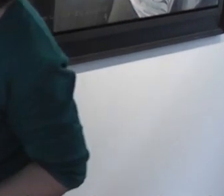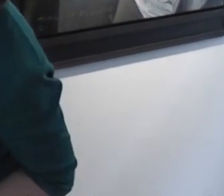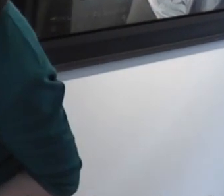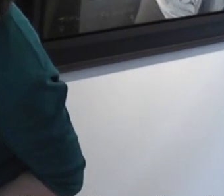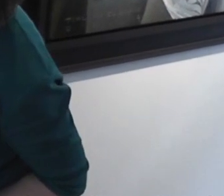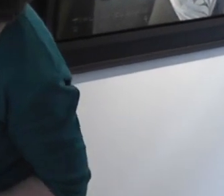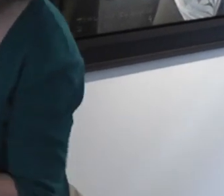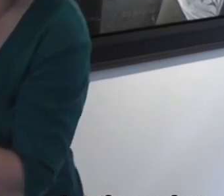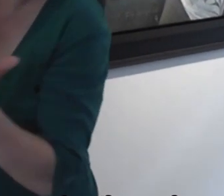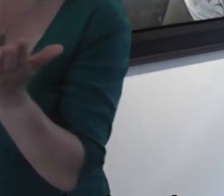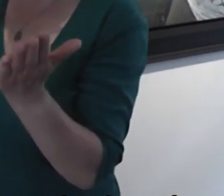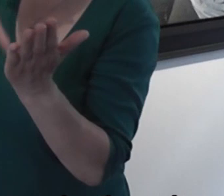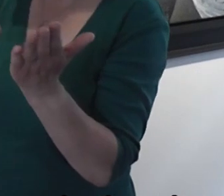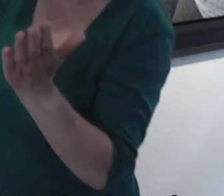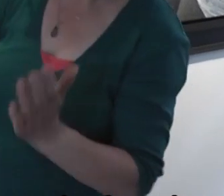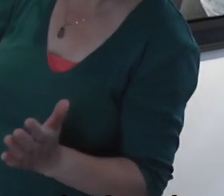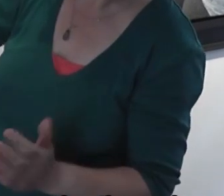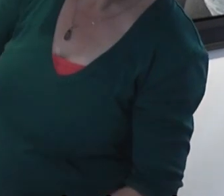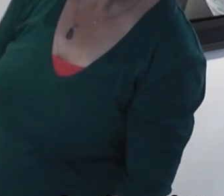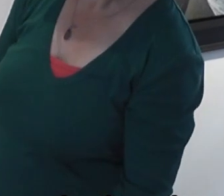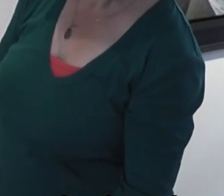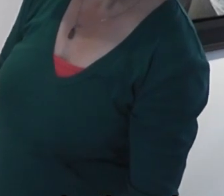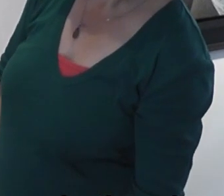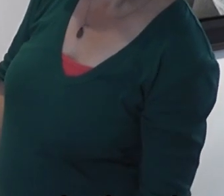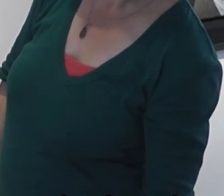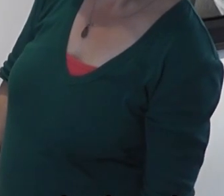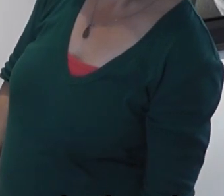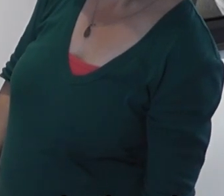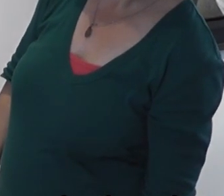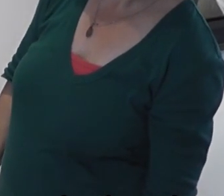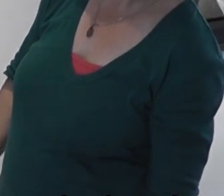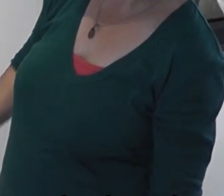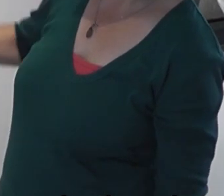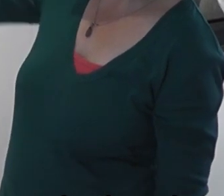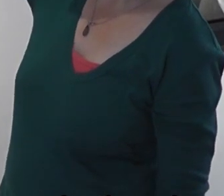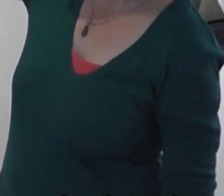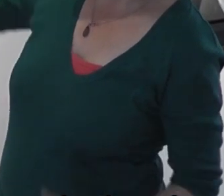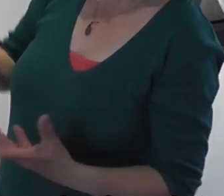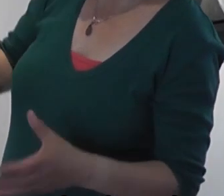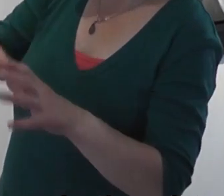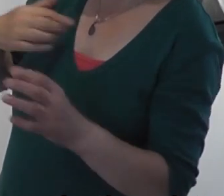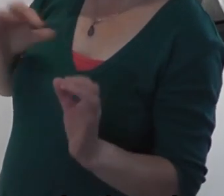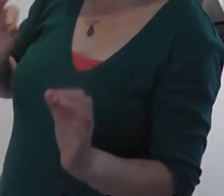Dit zou voor mij een vreemde stap zijn. Ik heb die inhoud. Ja.